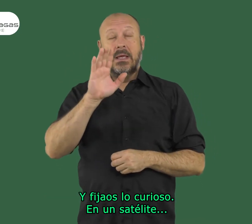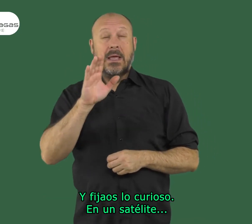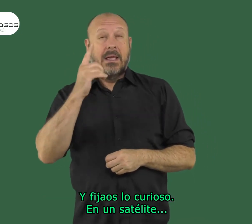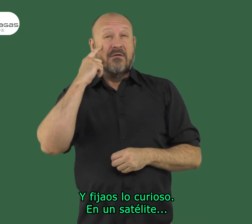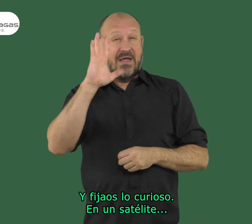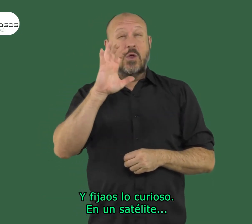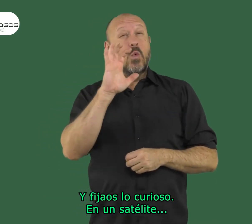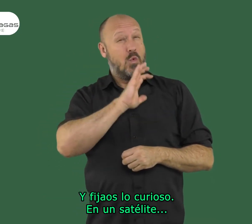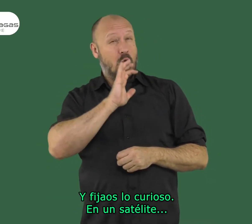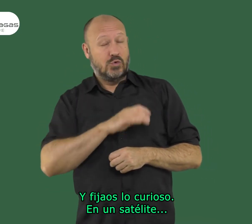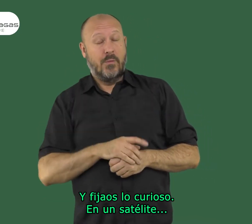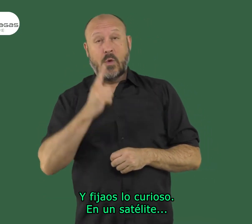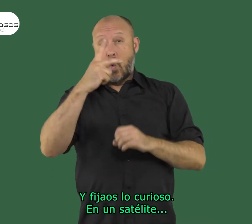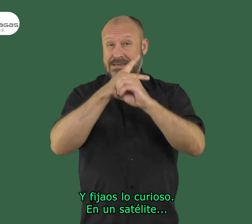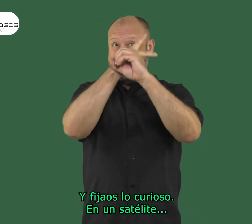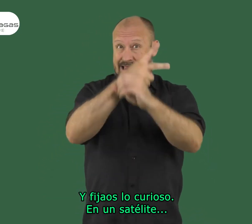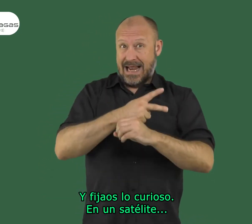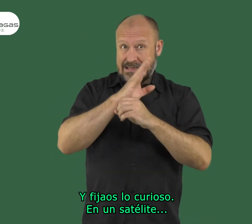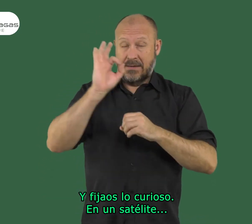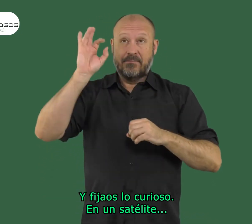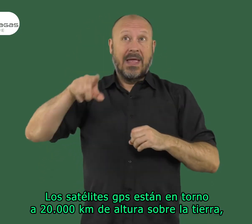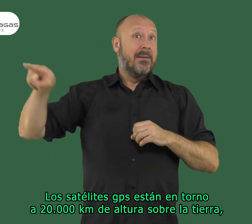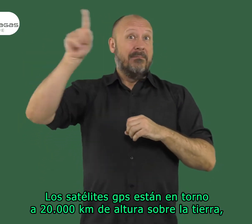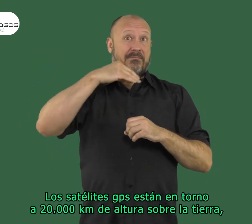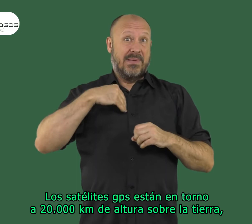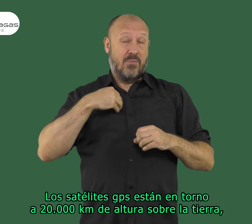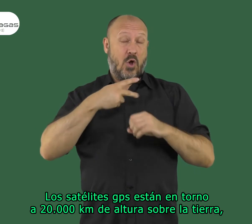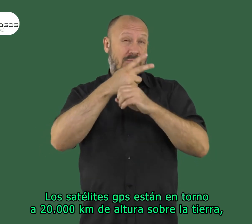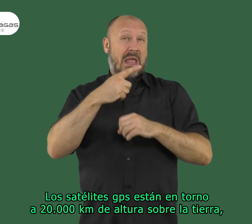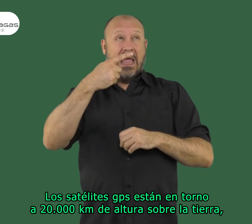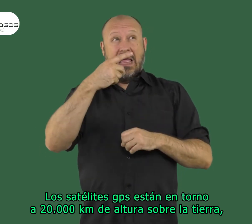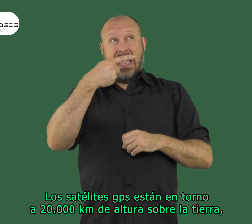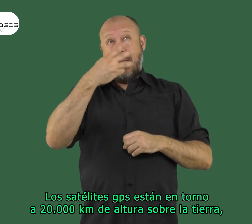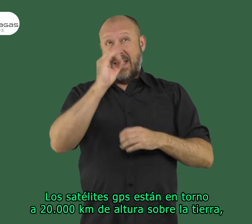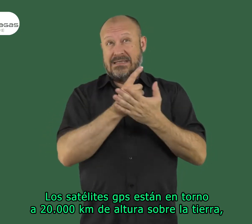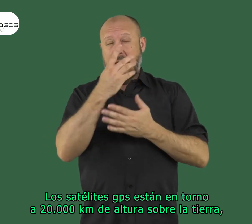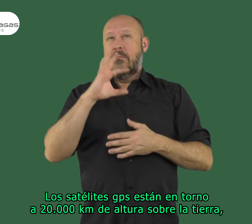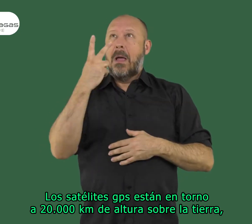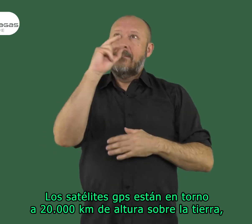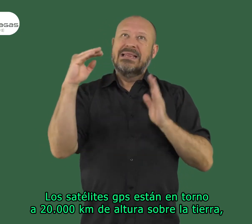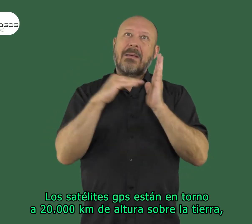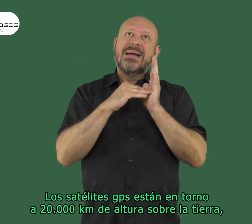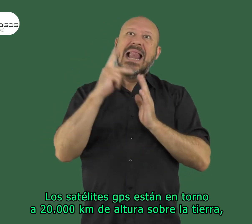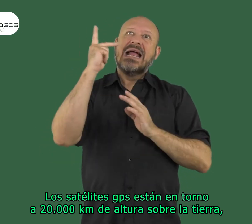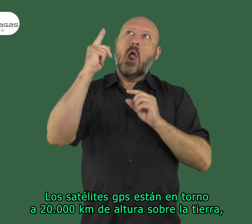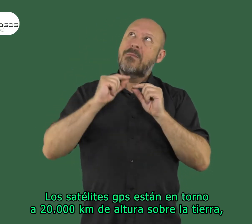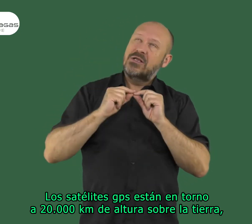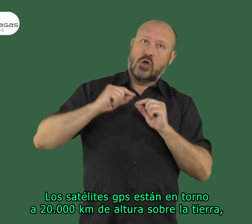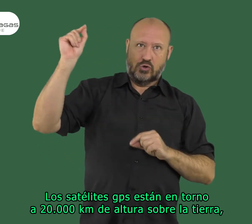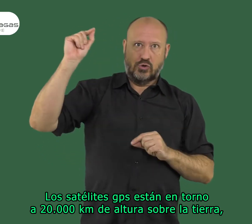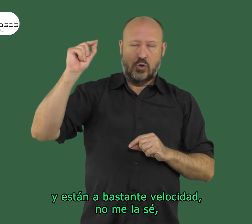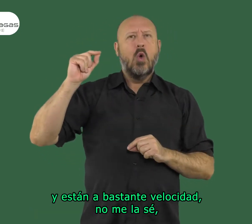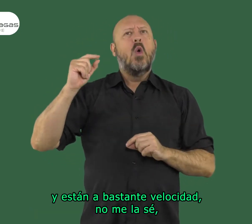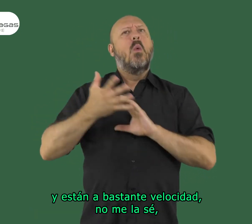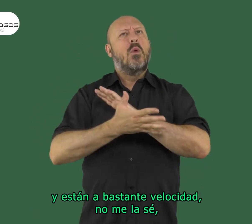Y fijaos lo curioso, en un satélite, los satélites GPS están en torno a 20.000 kilómetros de altura sobre